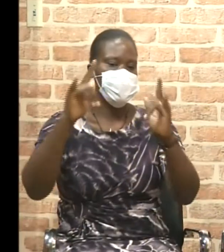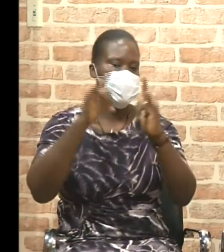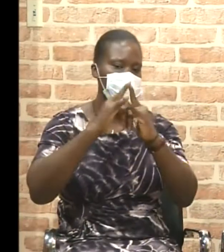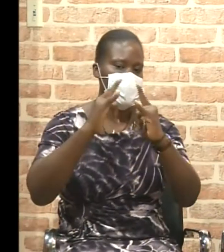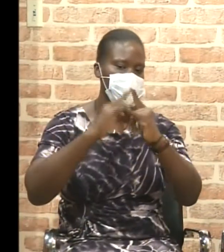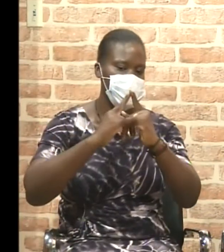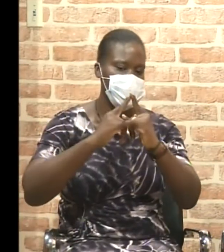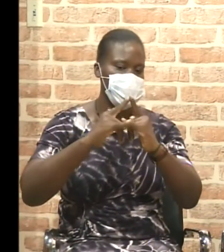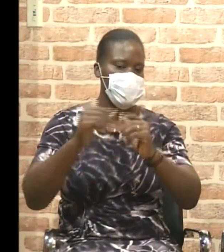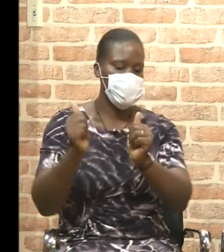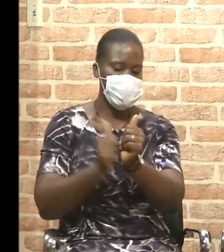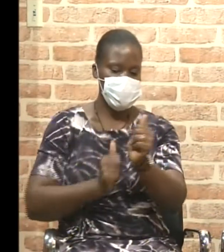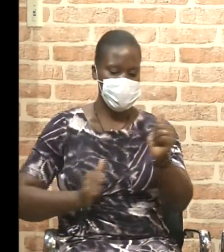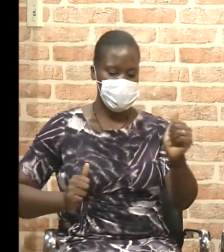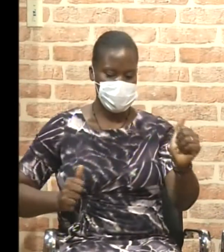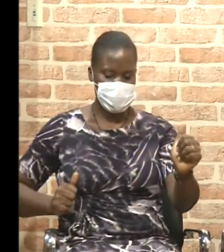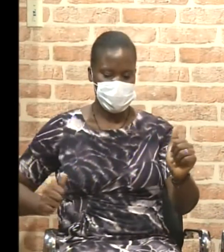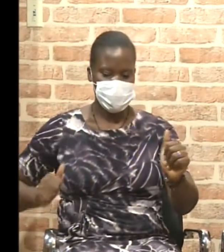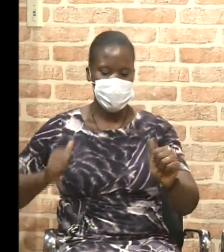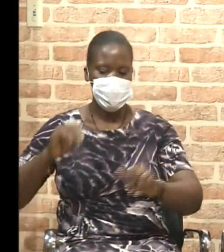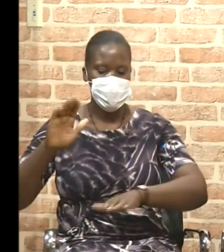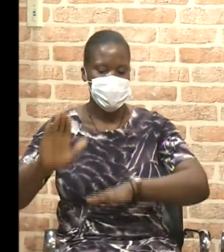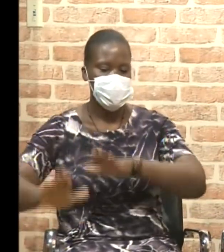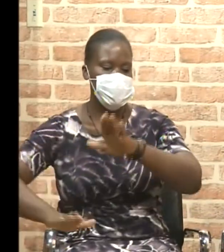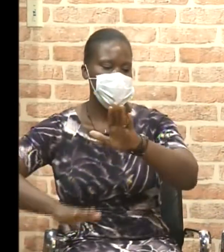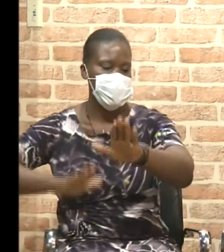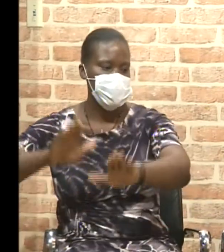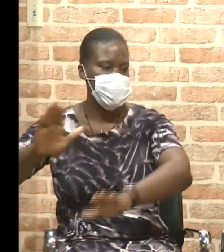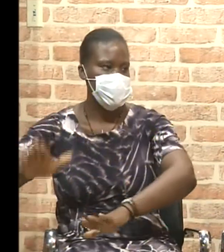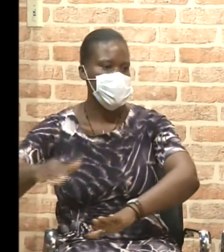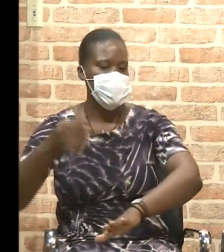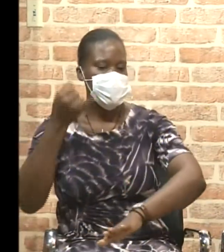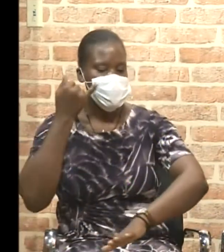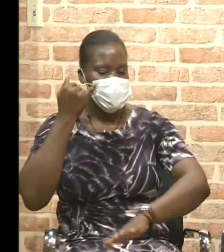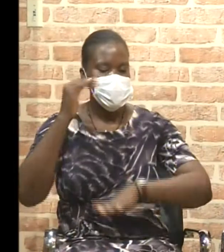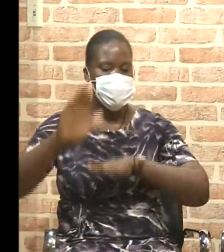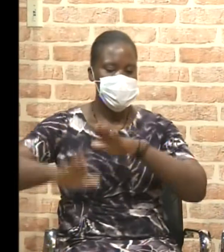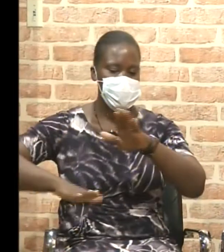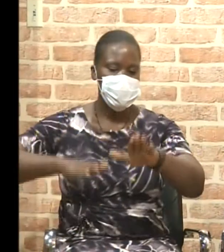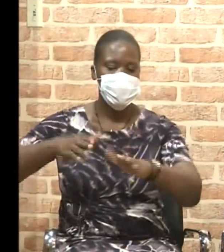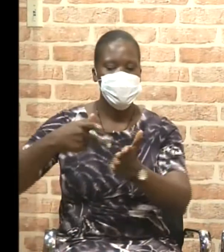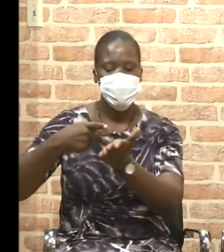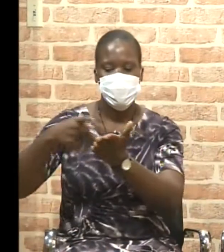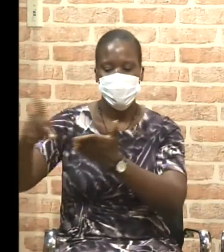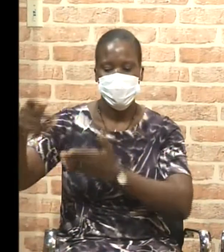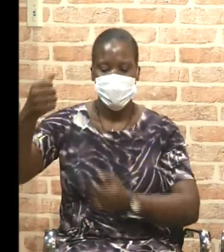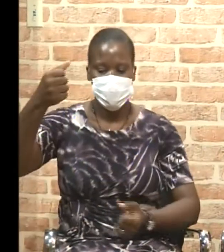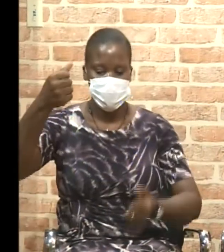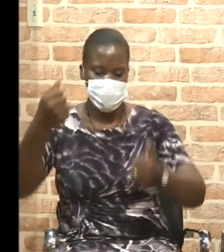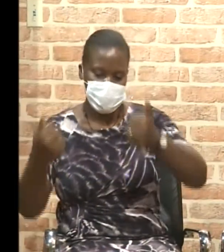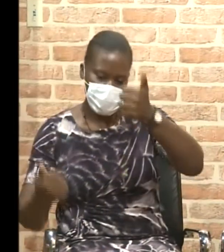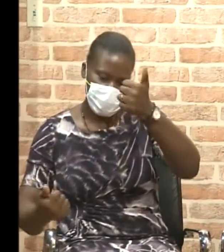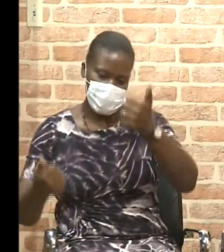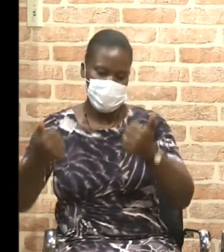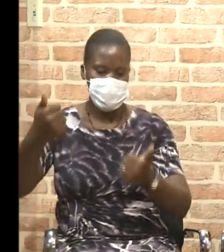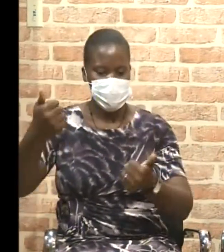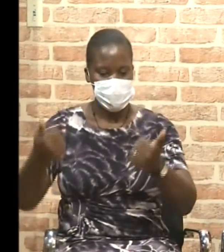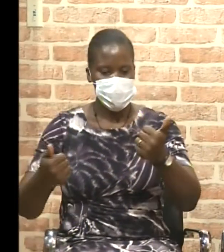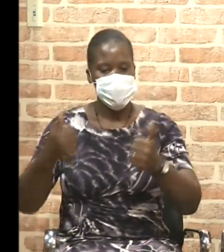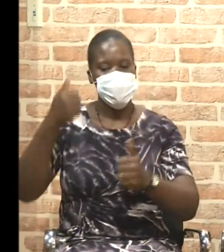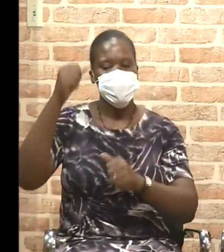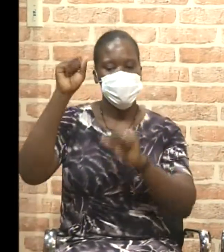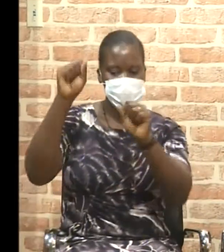que vous déplacez. De toutes les façons, si vous déplacez, vous prenez, vous prenez, payer une machine qui n'est pas nécessaire, qui est capable presque acheter